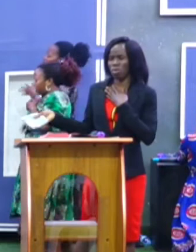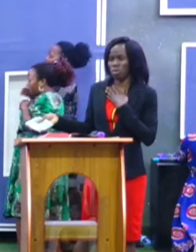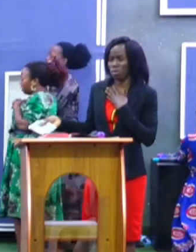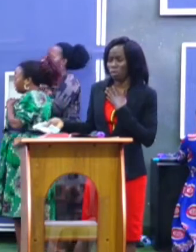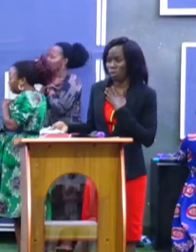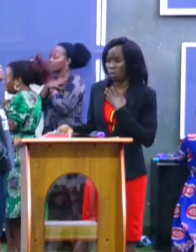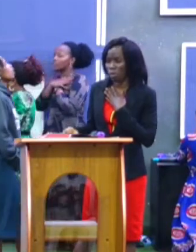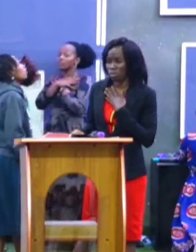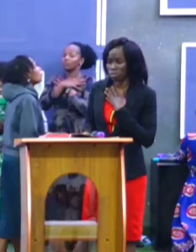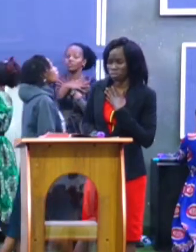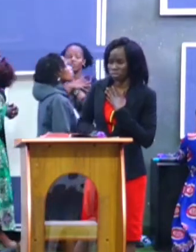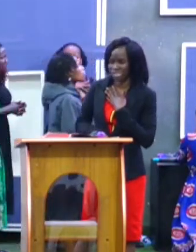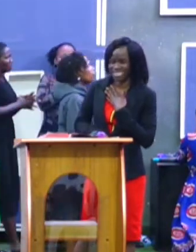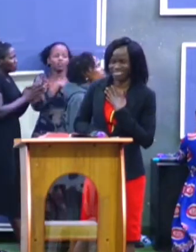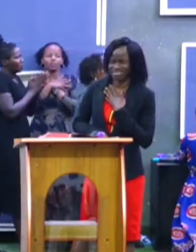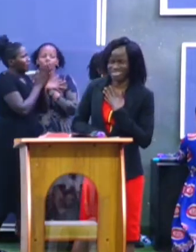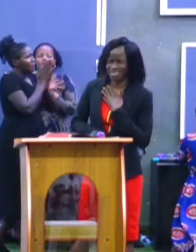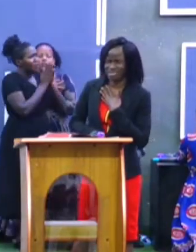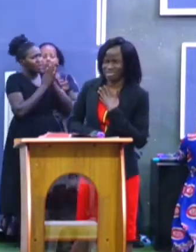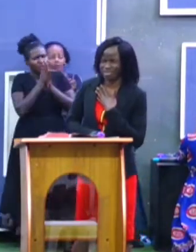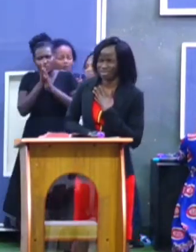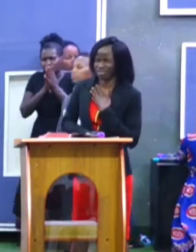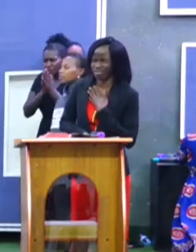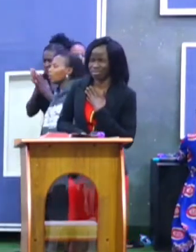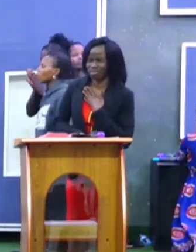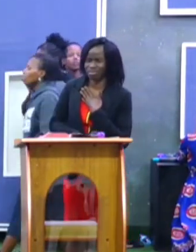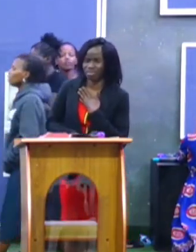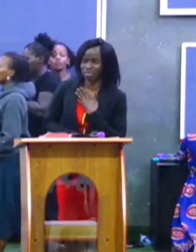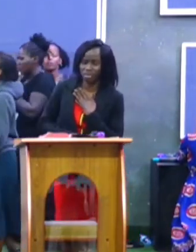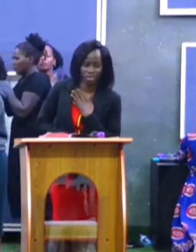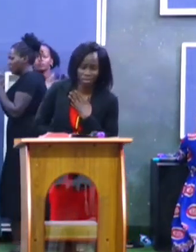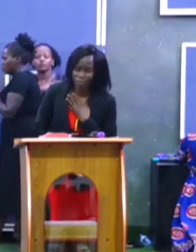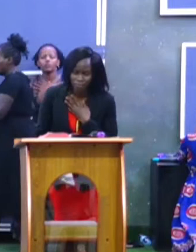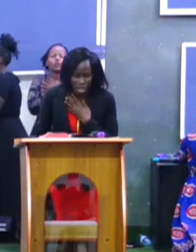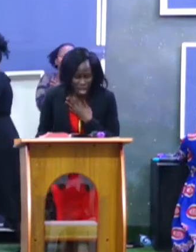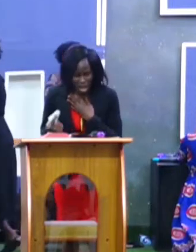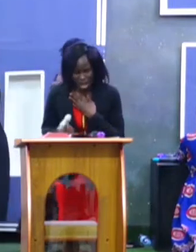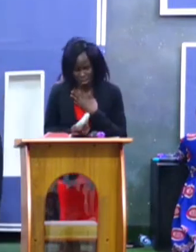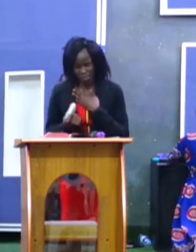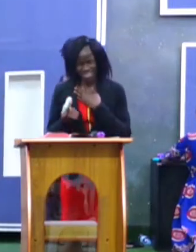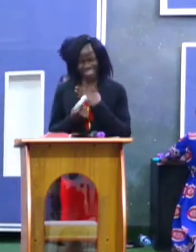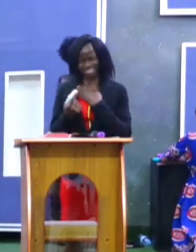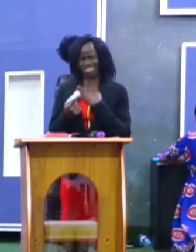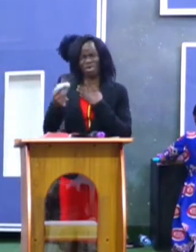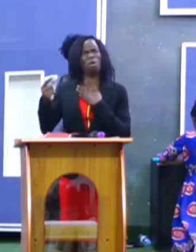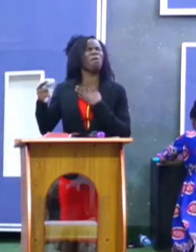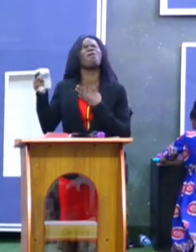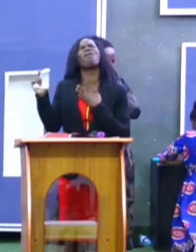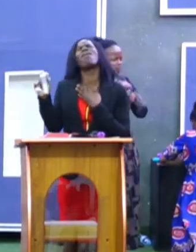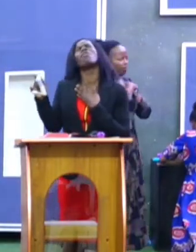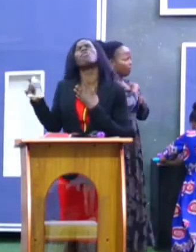Teritabiriyiza kubala bibala nga teriri ku kikolo, teritabiriyiza kubaddamu nga teriri ku kikolo. Ekyawandiikibwa